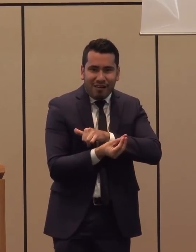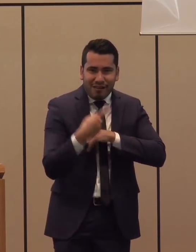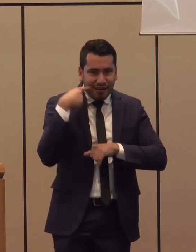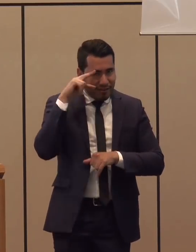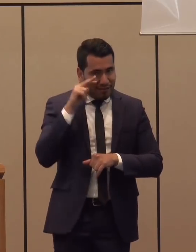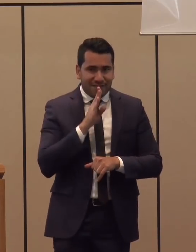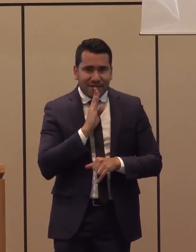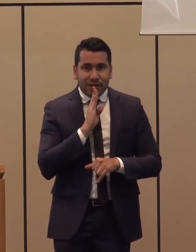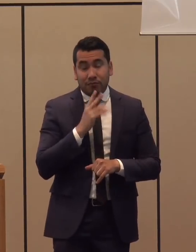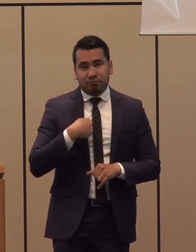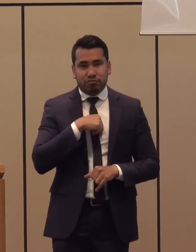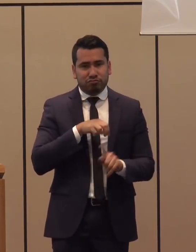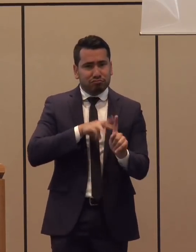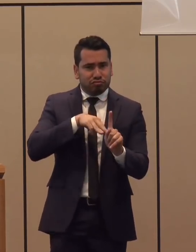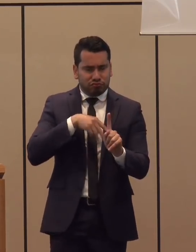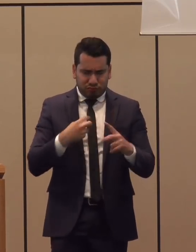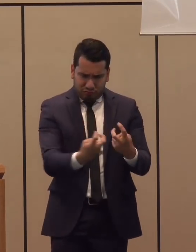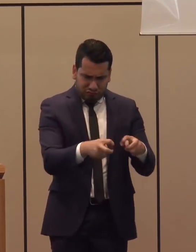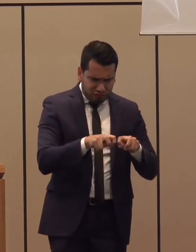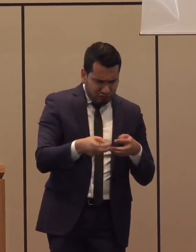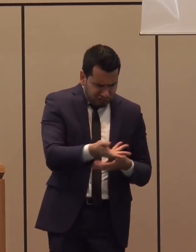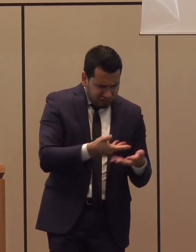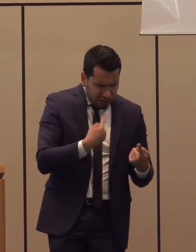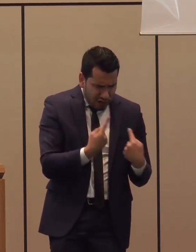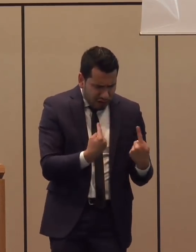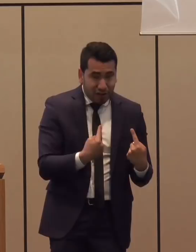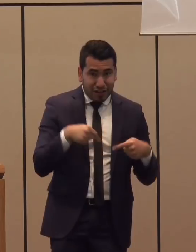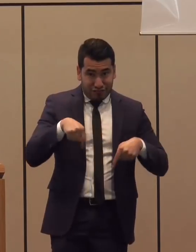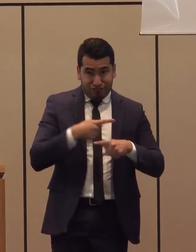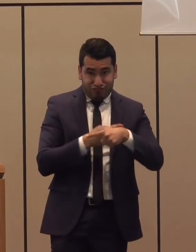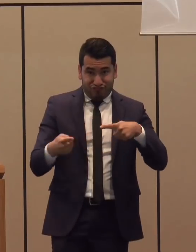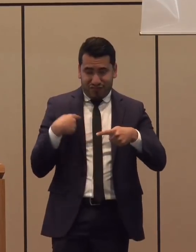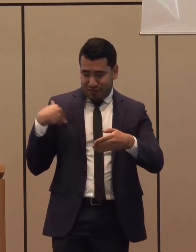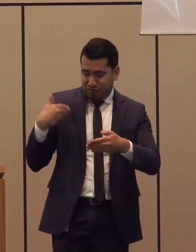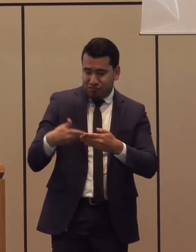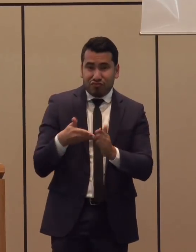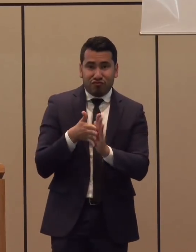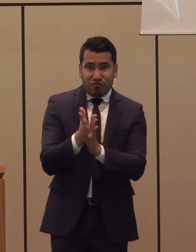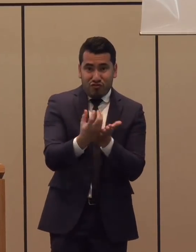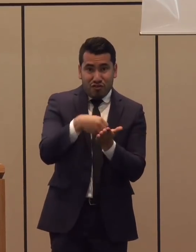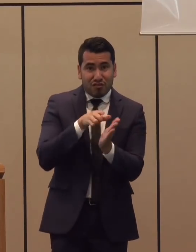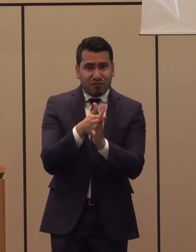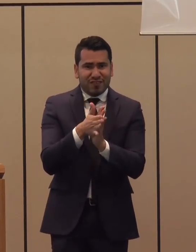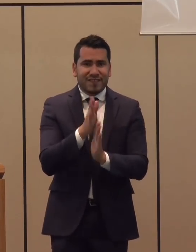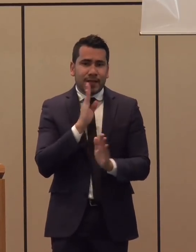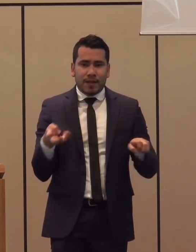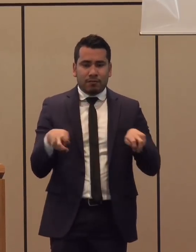tres meses esta semana hicimos una revisión sobre esto con el presidente sean